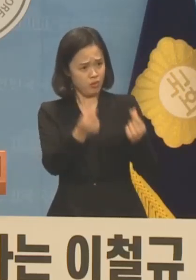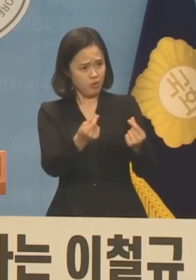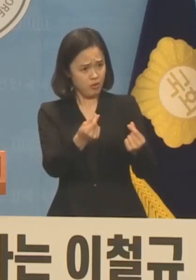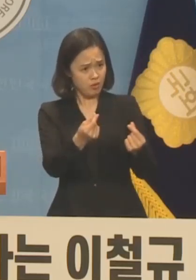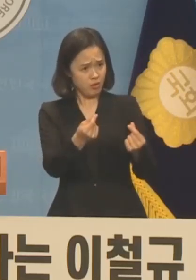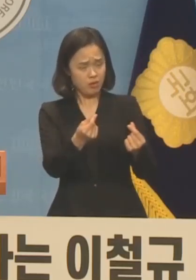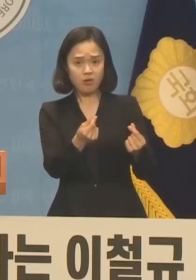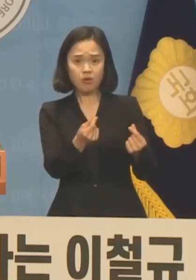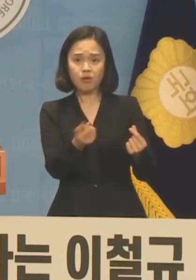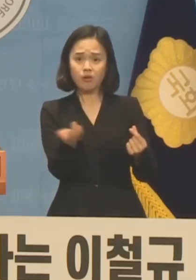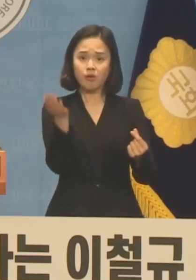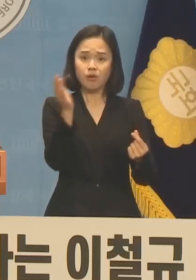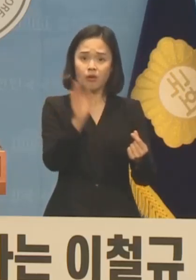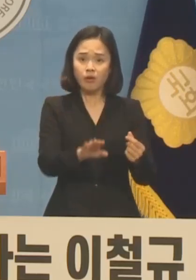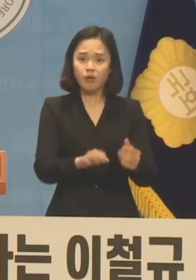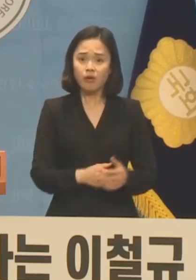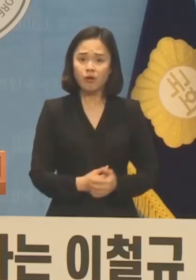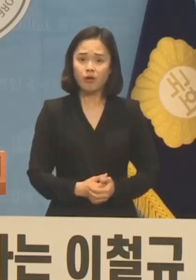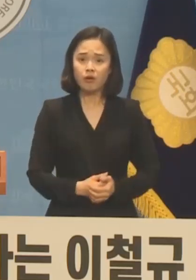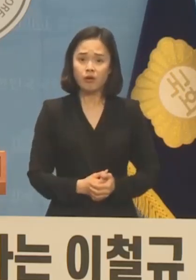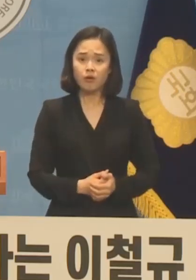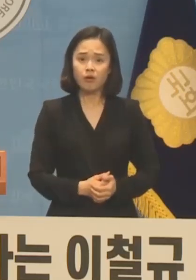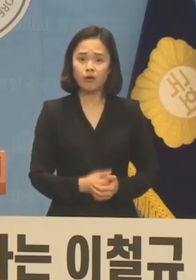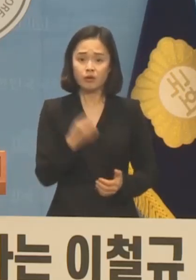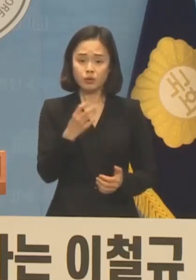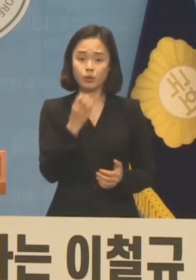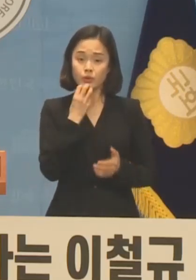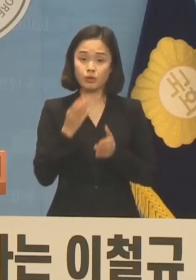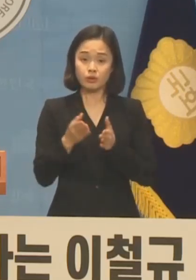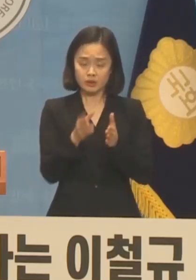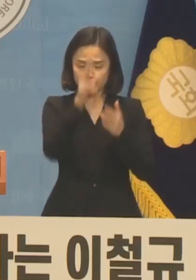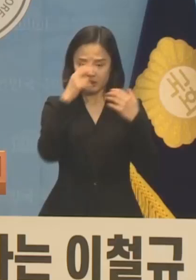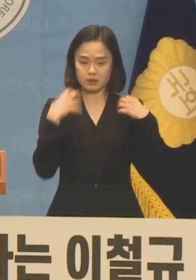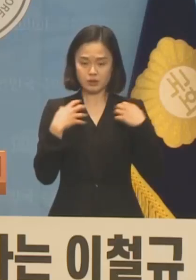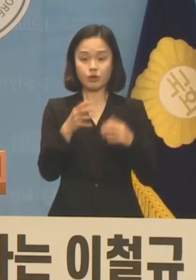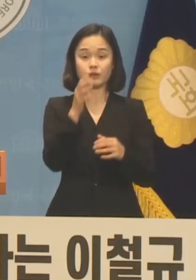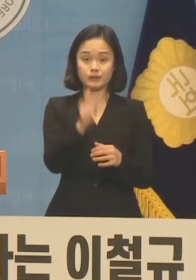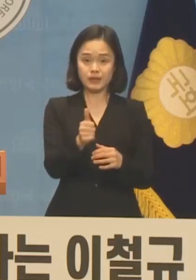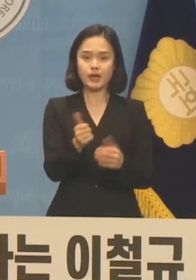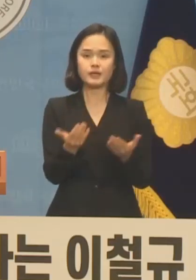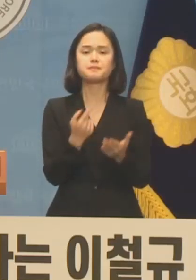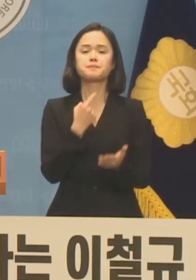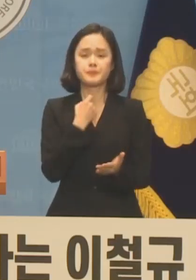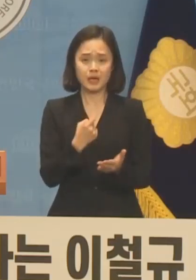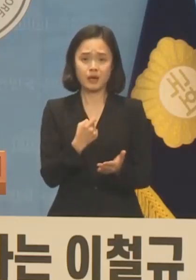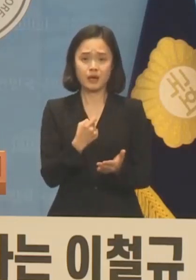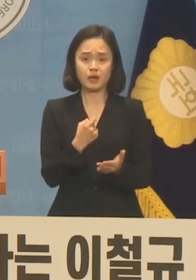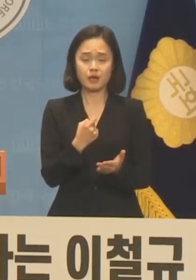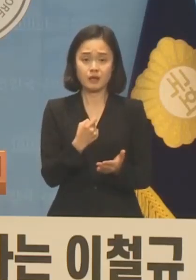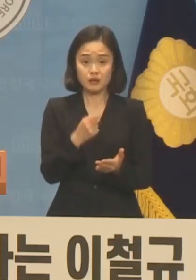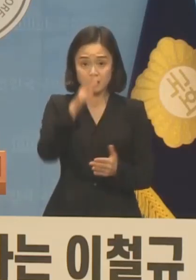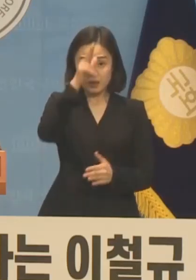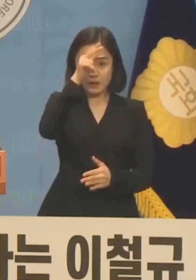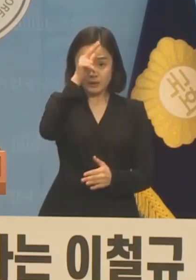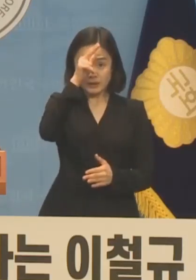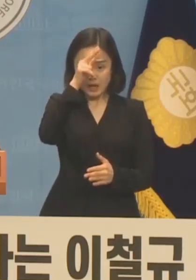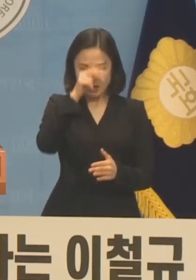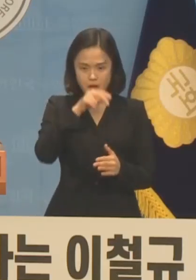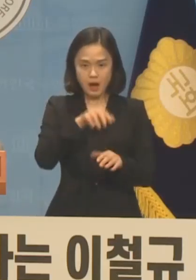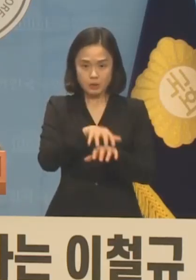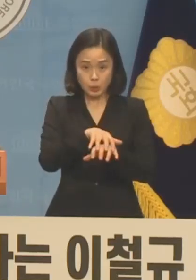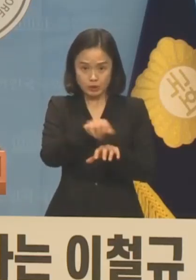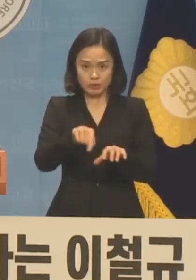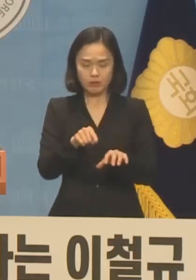국회의원임에도 불구하고 그리고 경기경찰청장 출신으로 경찰 내의 영향력이 매우 큼에도 불구하고